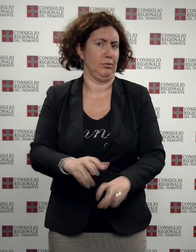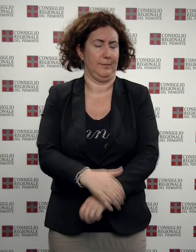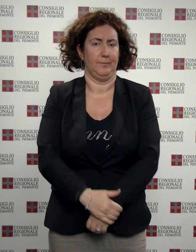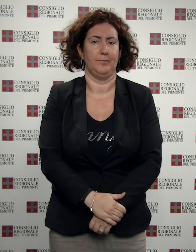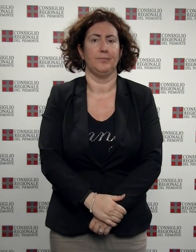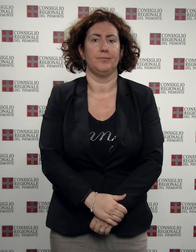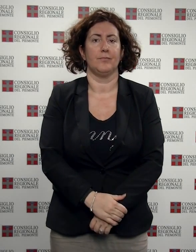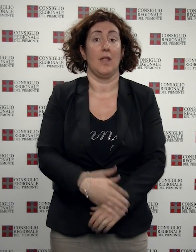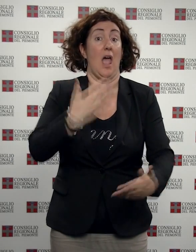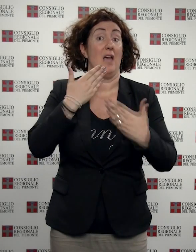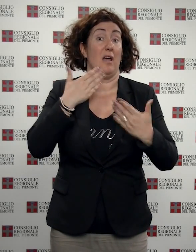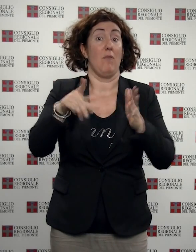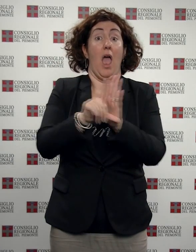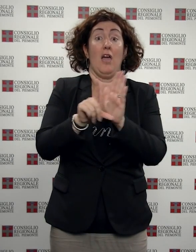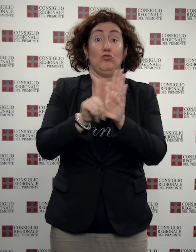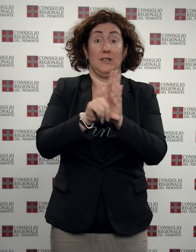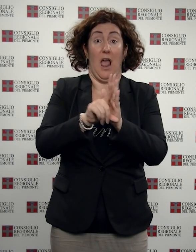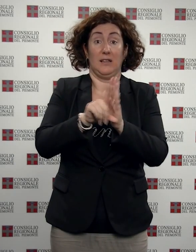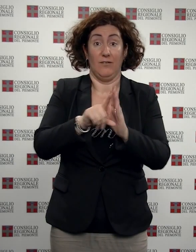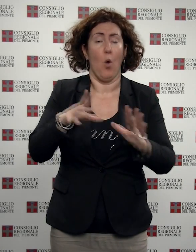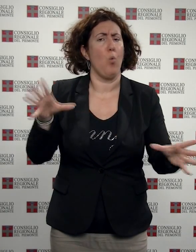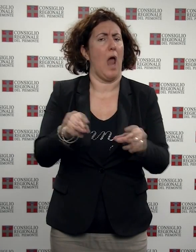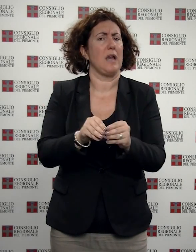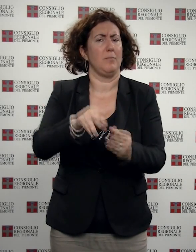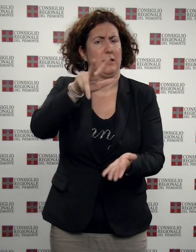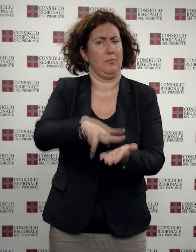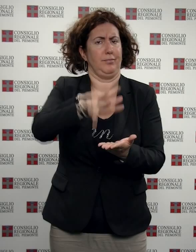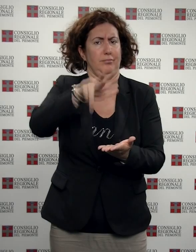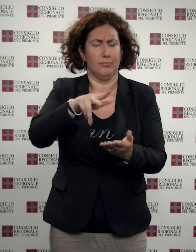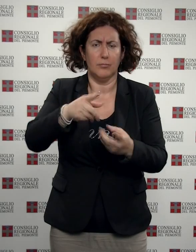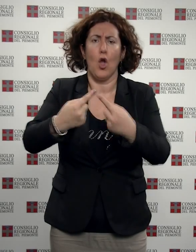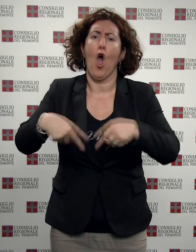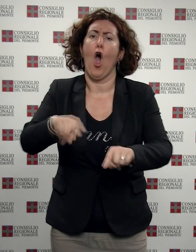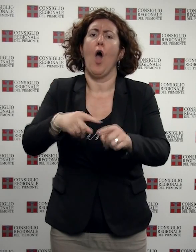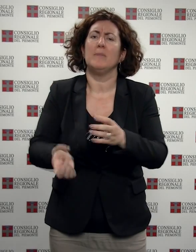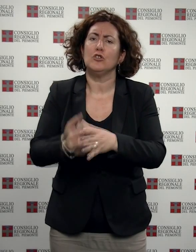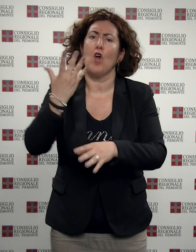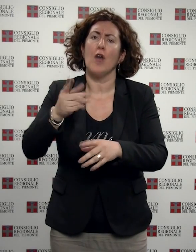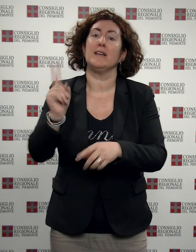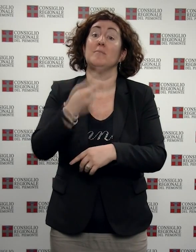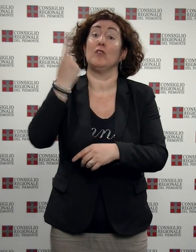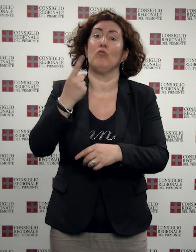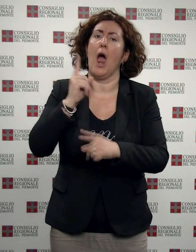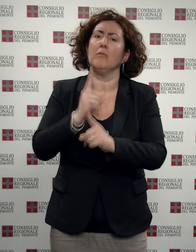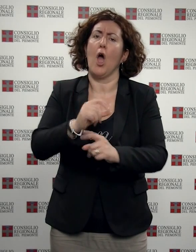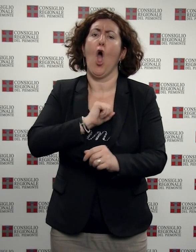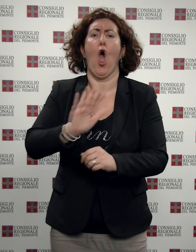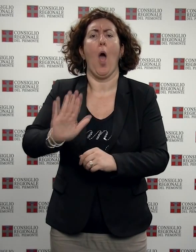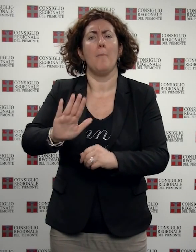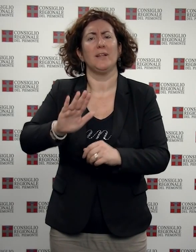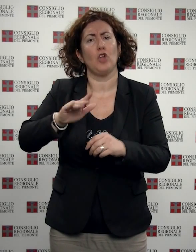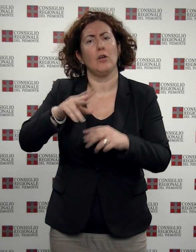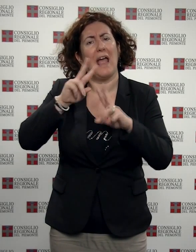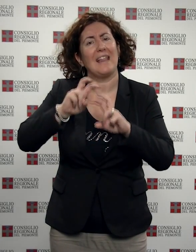L'Assemblea legislativa ha deliberato all'unanimità il 26 maggio l'istituzione di una commissione speciale con compiti di indagine conoscitiva per la promozione